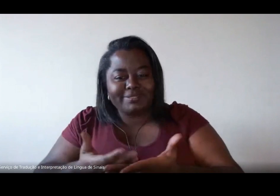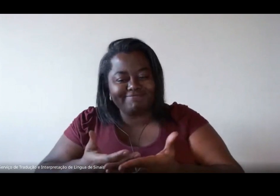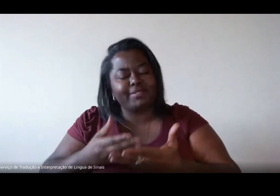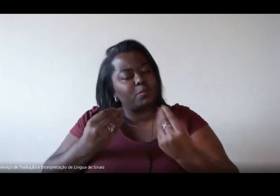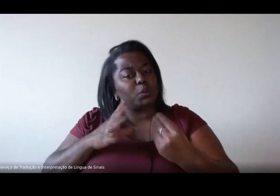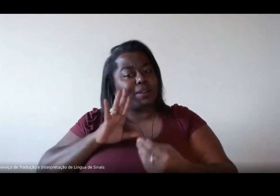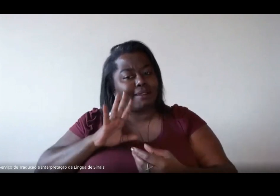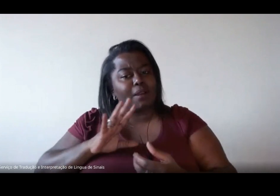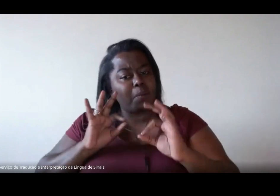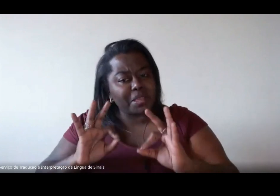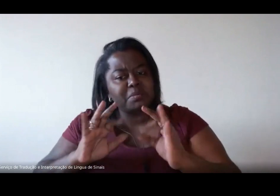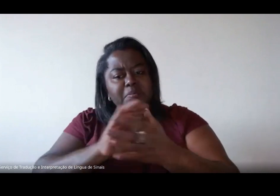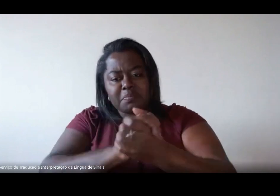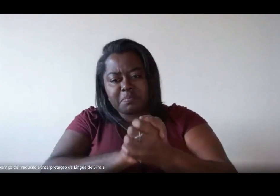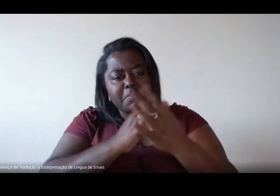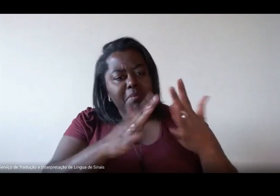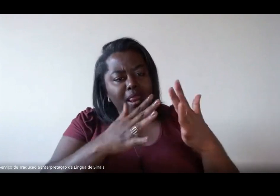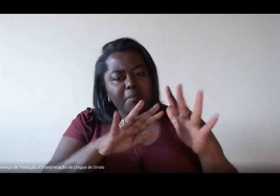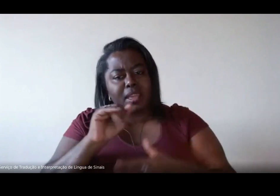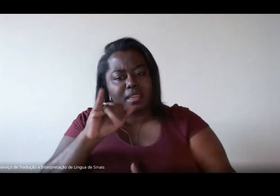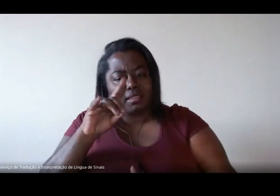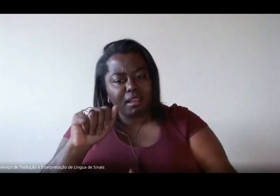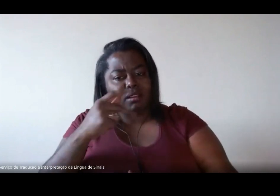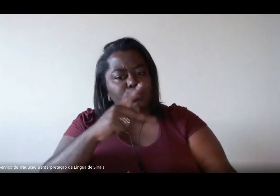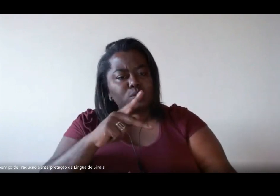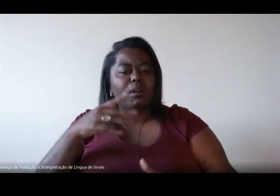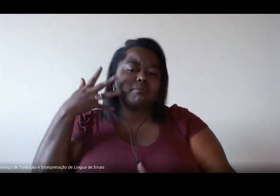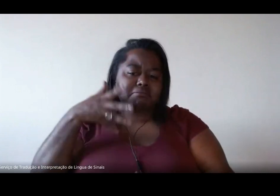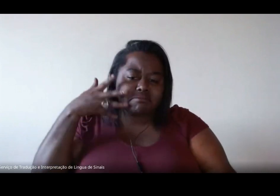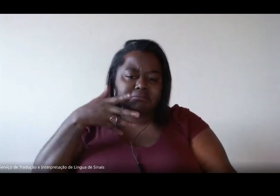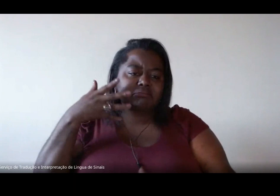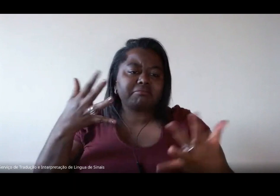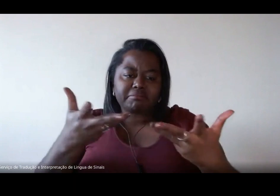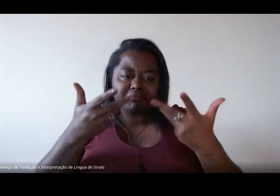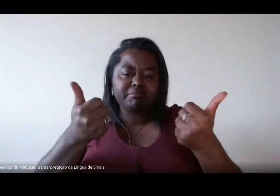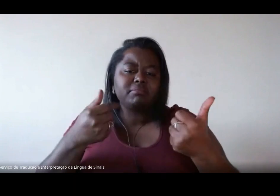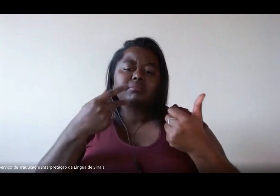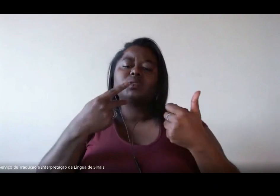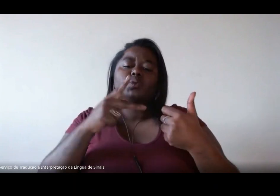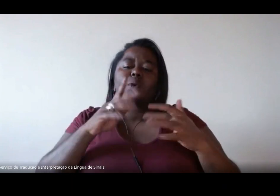legal. Muito legal mesmo. Então, nossa, parabéns, Ida, pela tua fala.